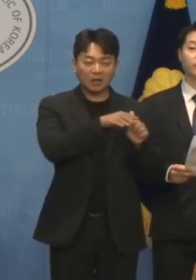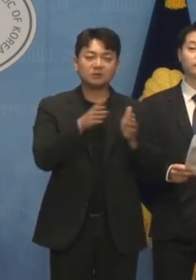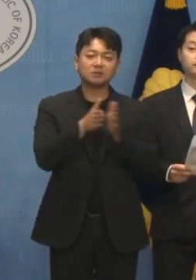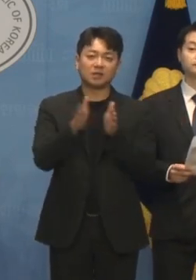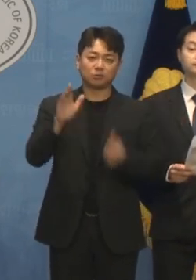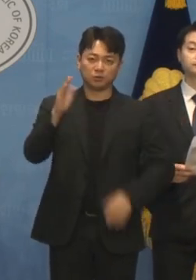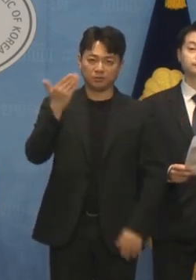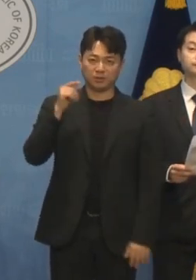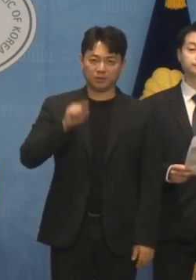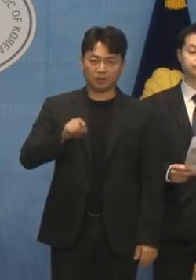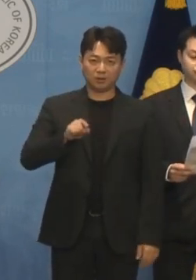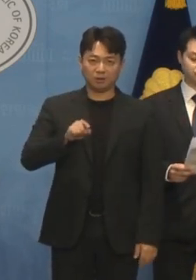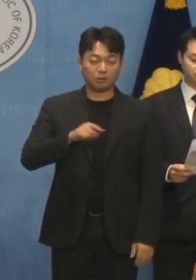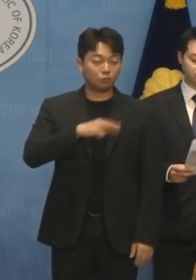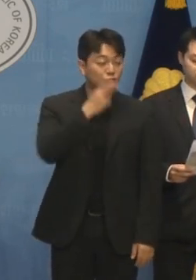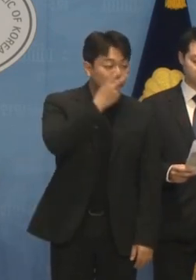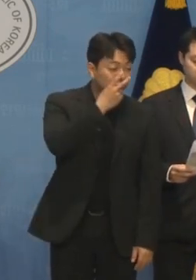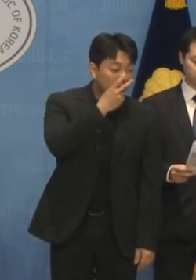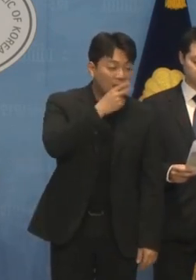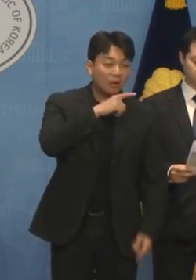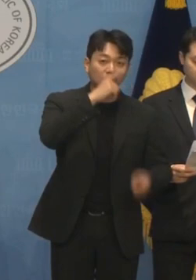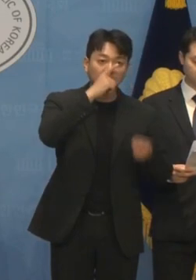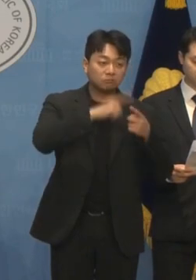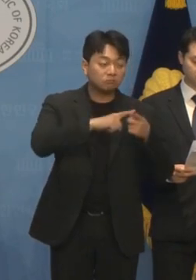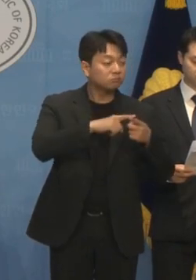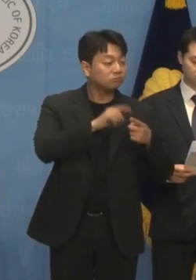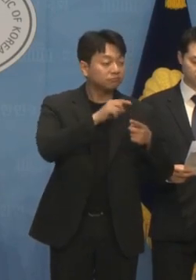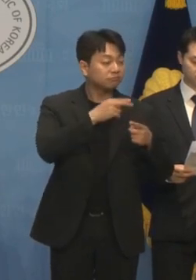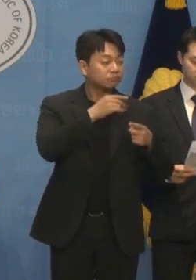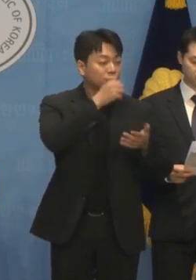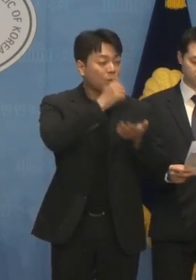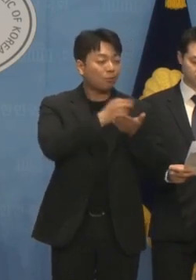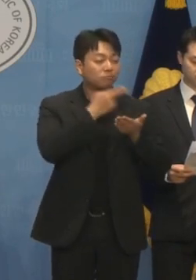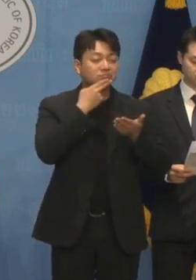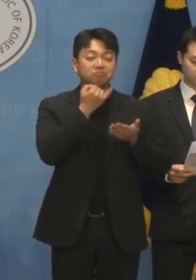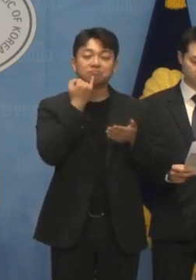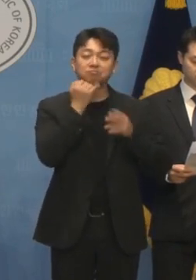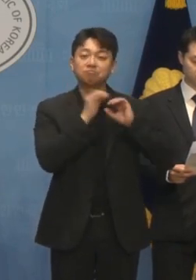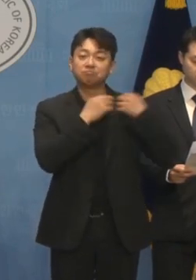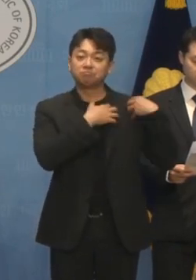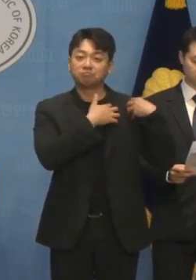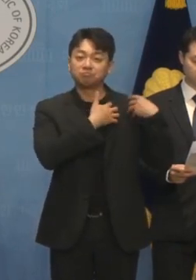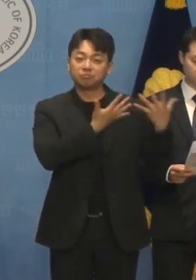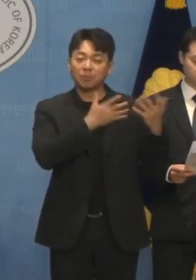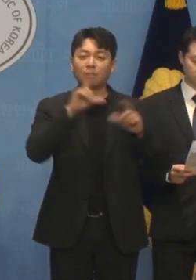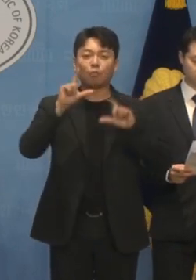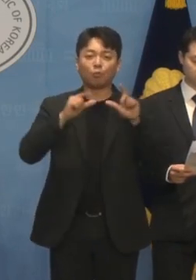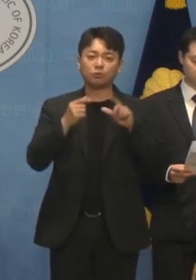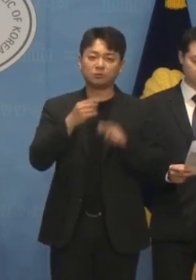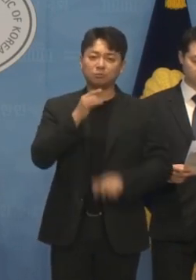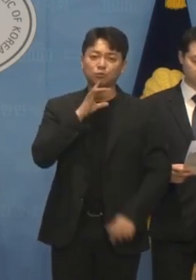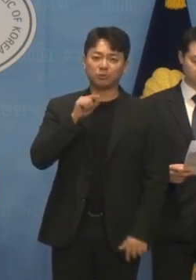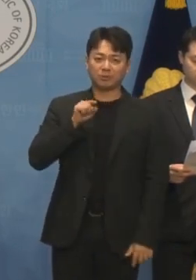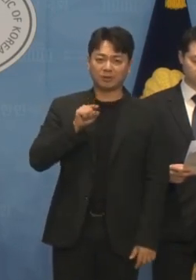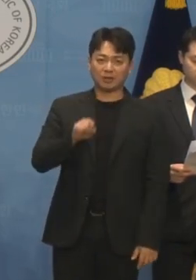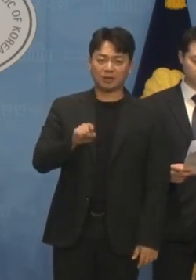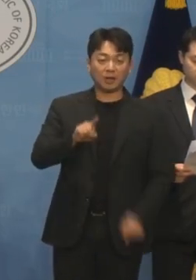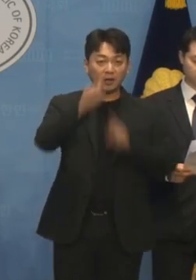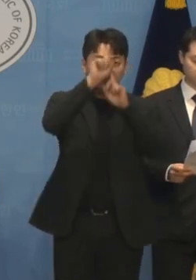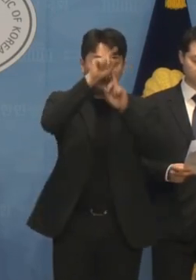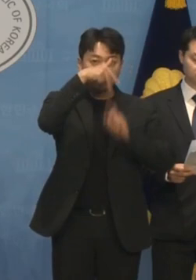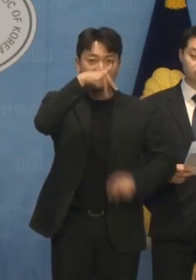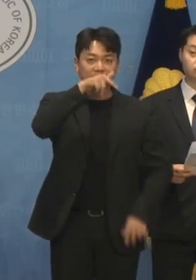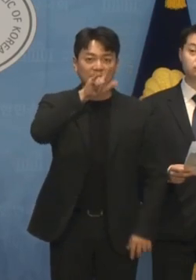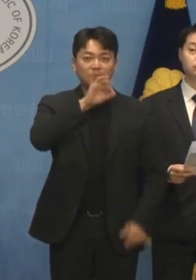아니면 말고식 화잉 수사로 공무원을 합니다 이재명 대표를 잡겠다는 빛